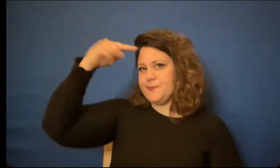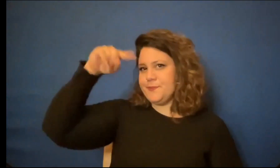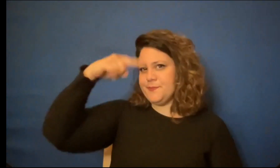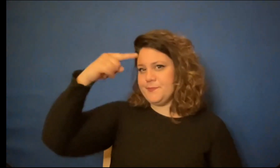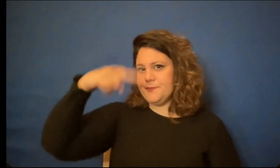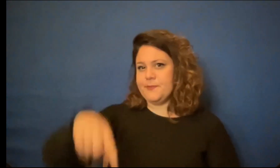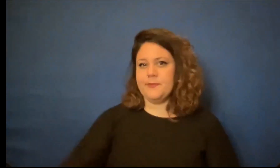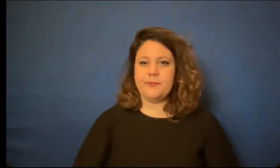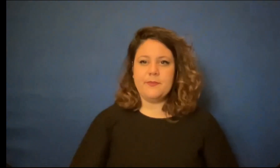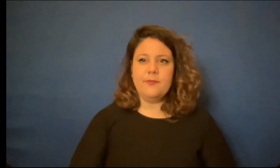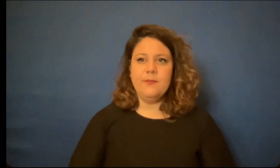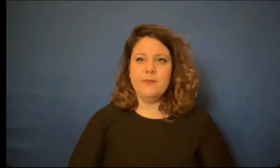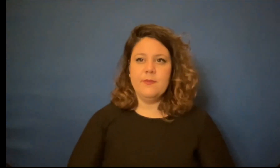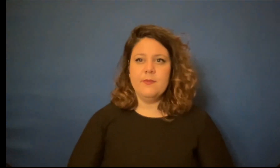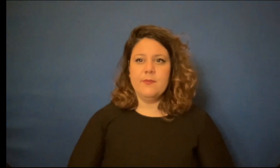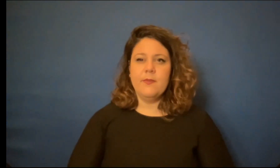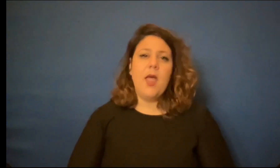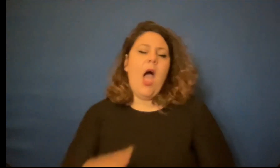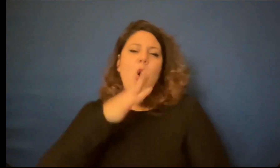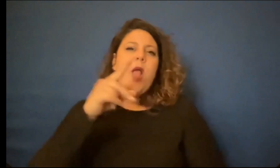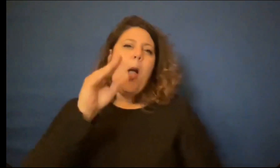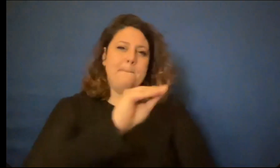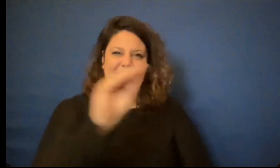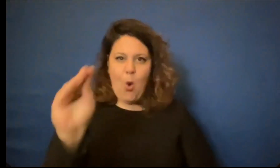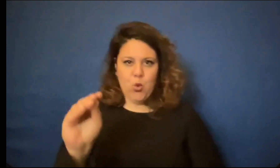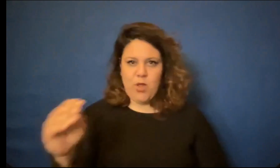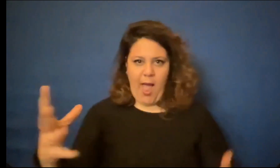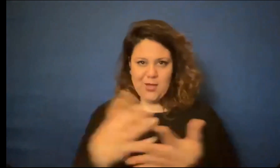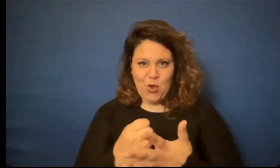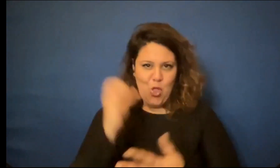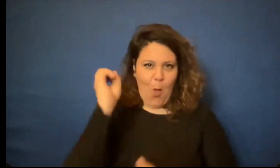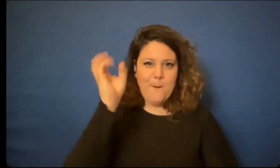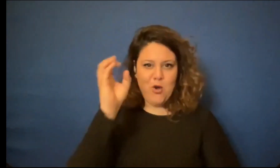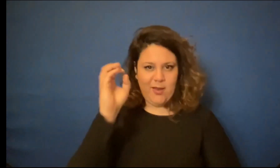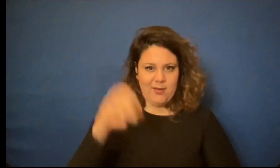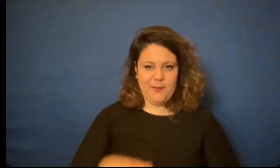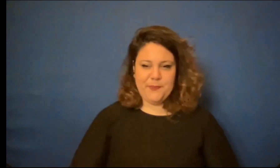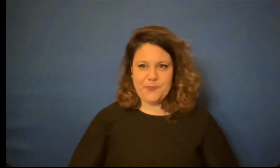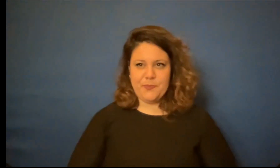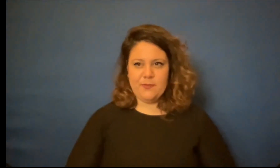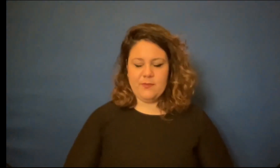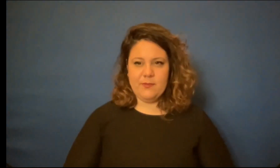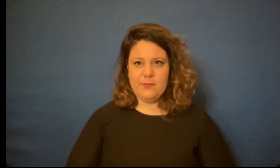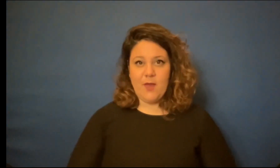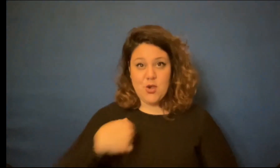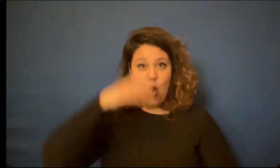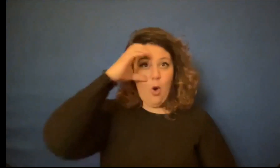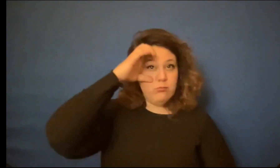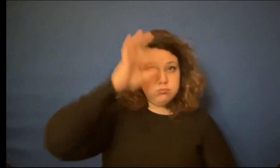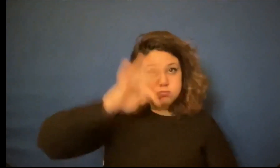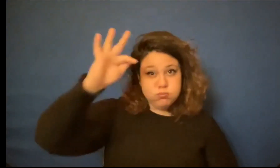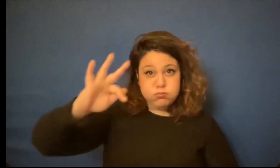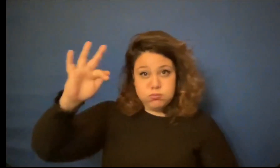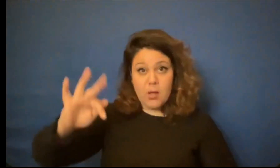Yo, es una pregunta a todos, ¿no? A todos los ponentes. Yo os he escuchado, yo creo que es verdad